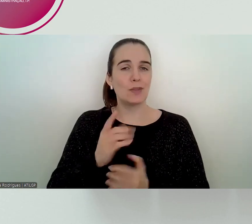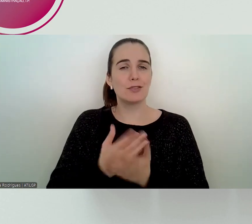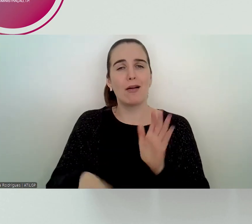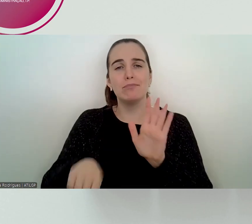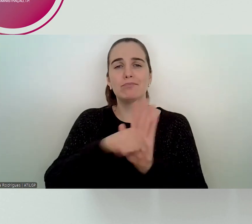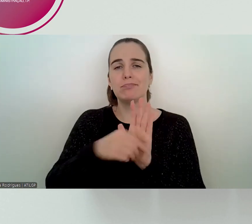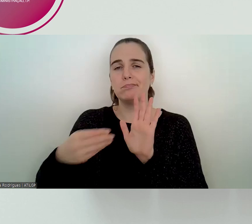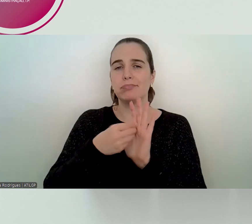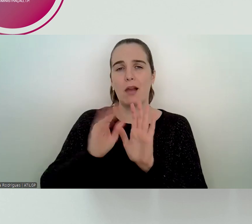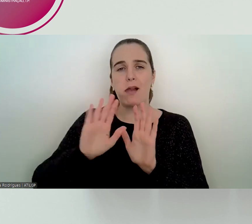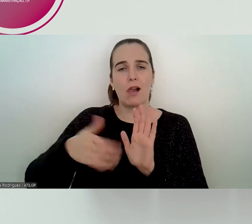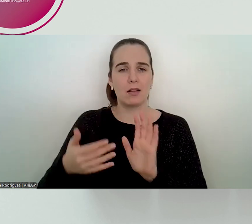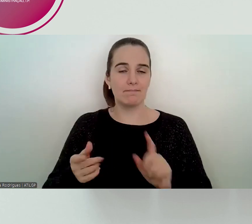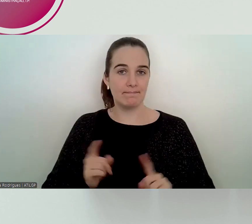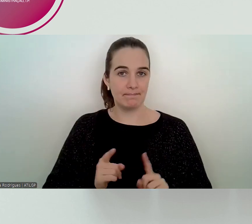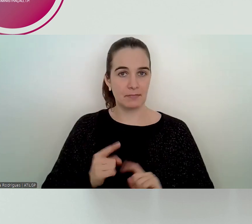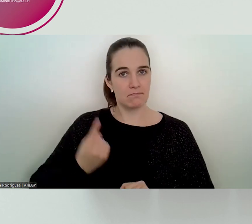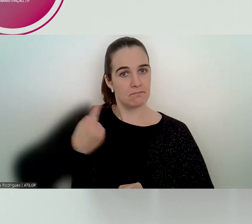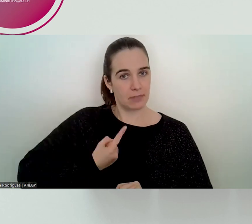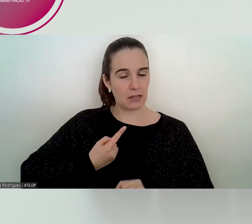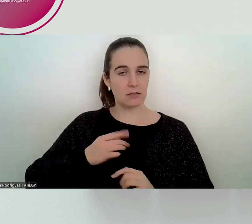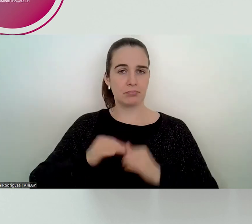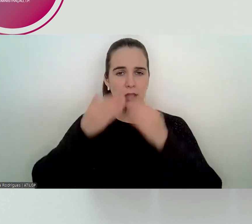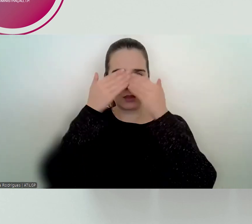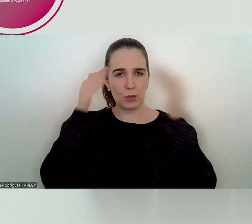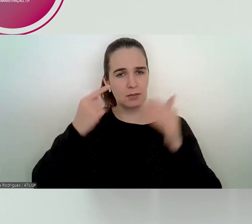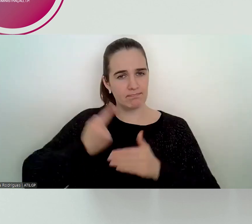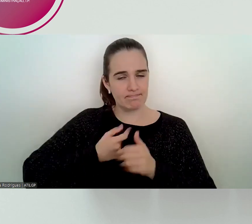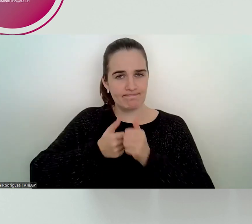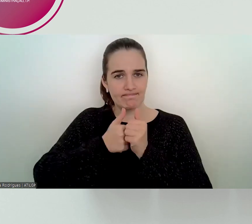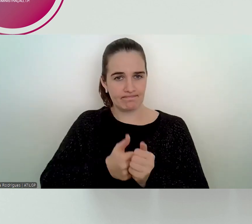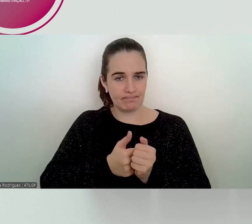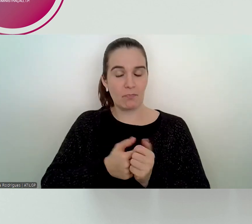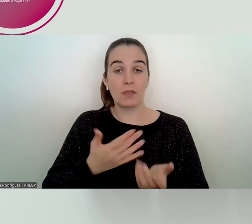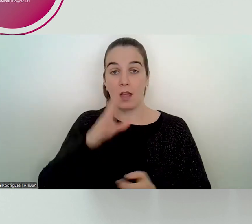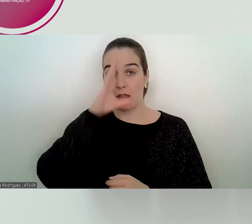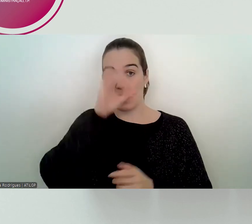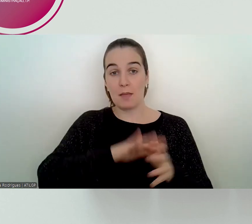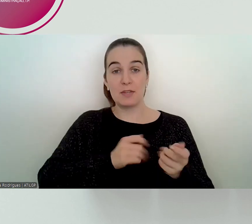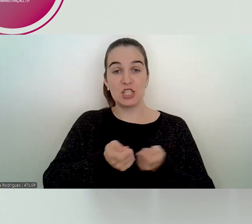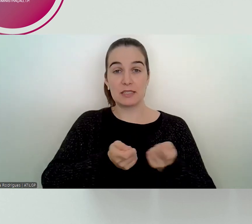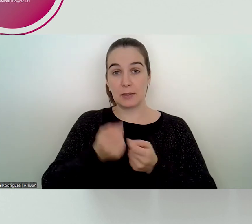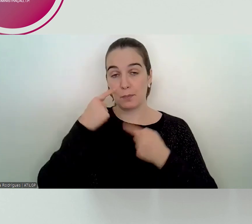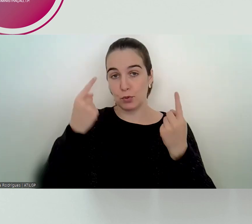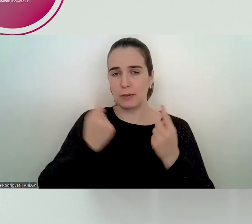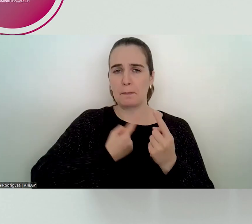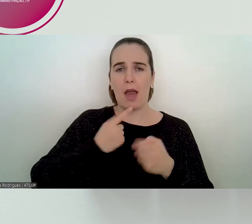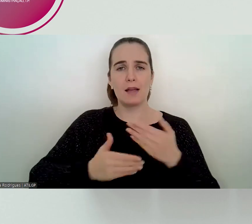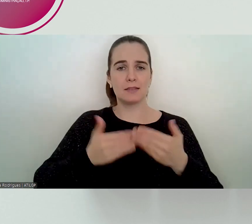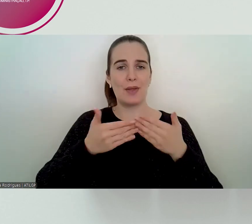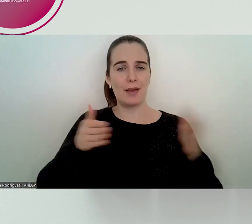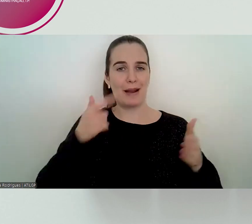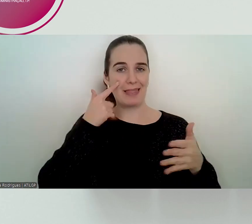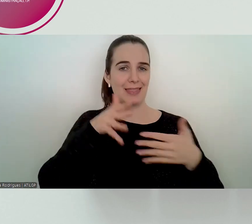legal, é um imperativo, diria, democrático. Exige que a administração pública atue de forma aberta e transparente e,